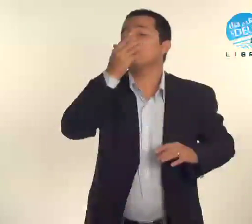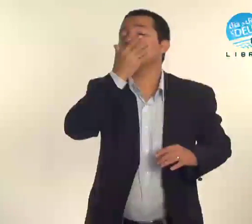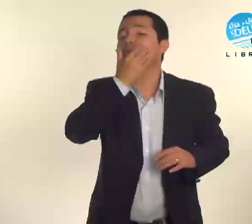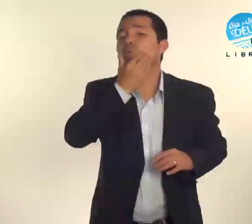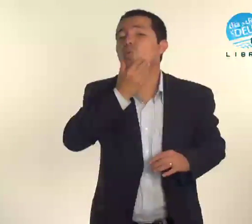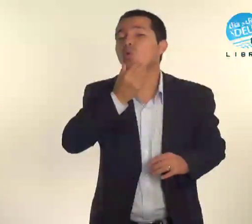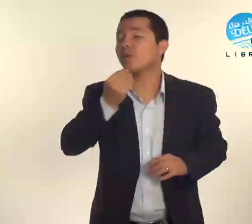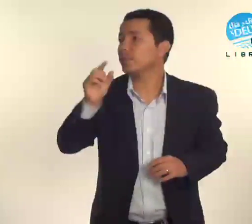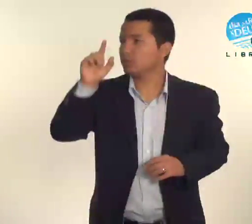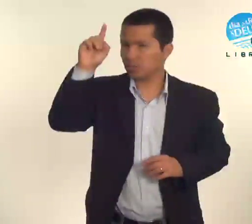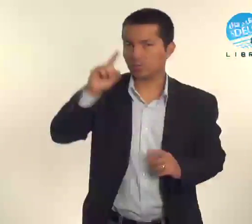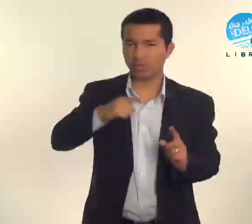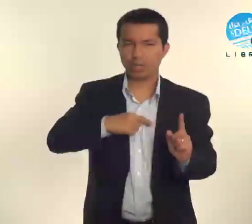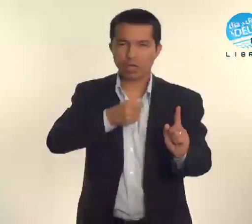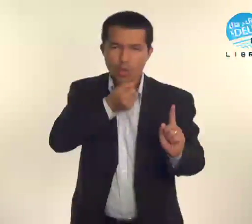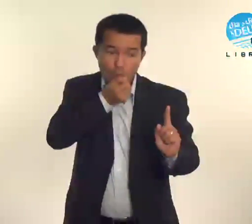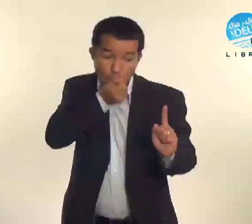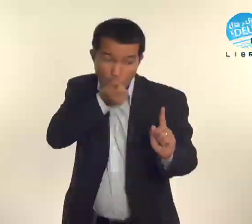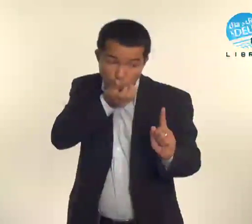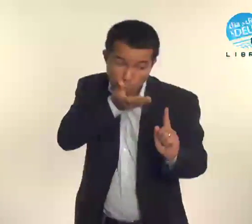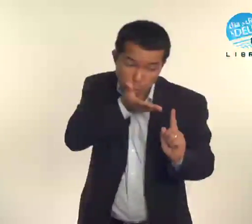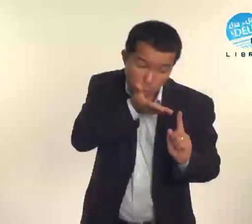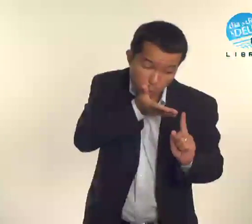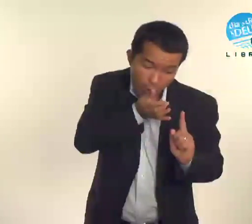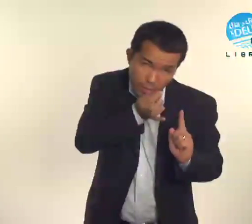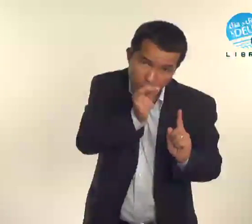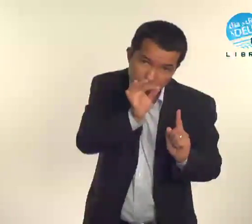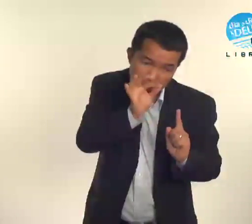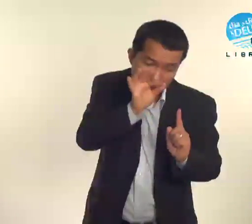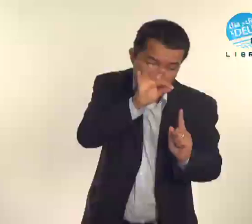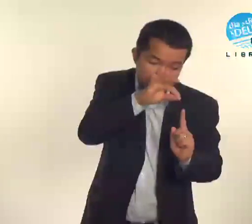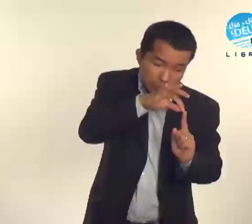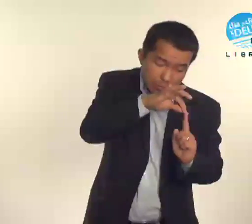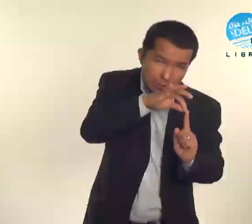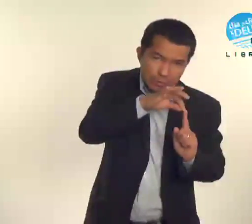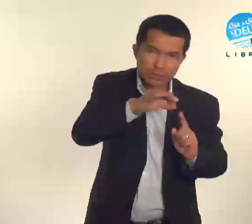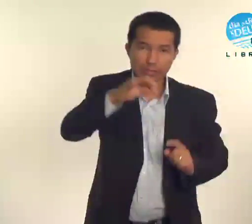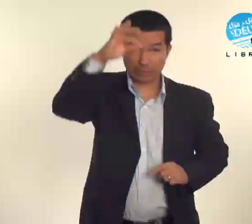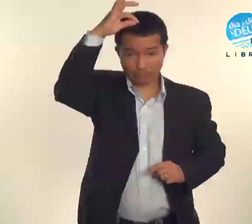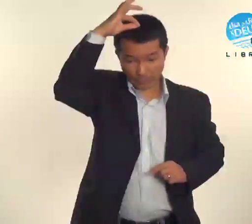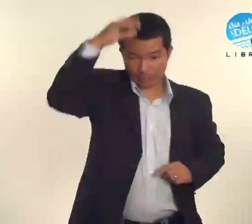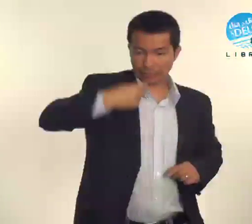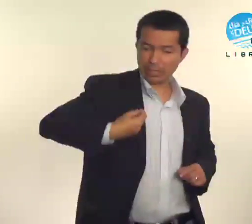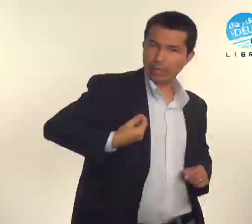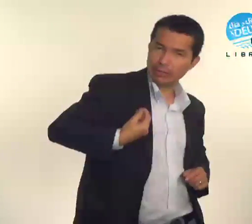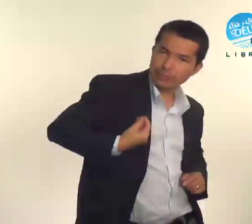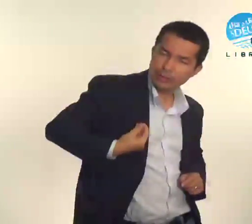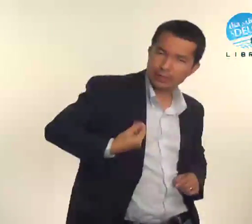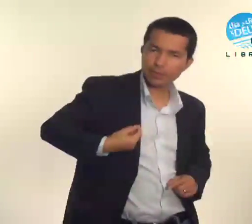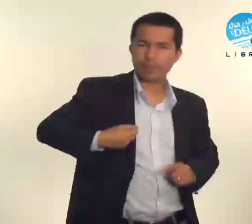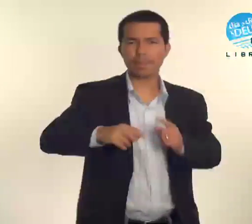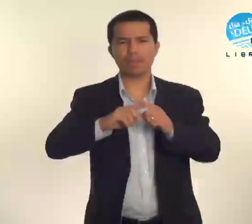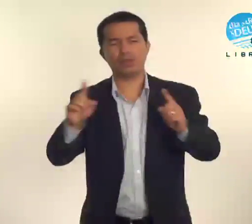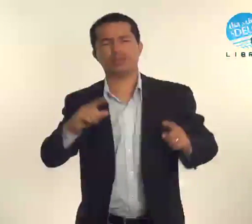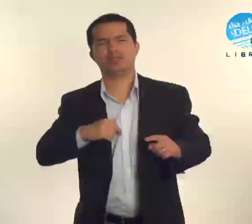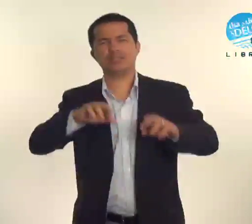somente no homem Deus soprou o espírito da vida. E há